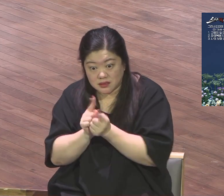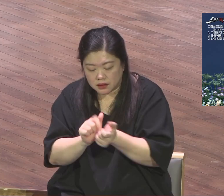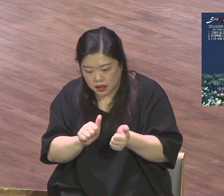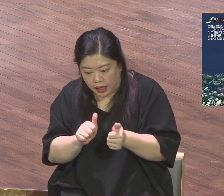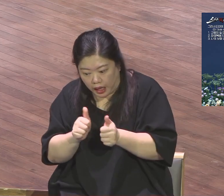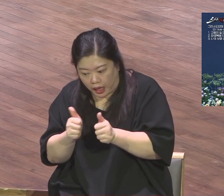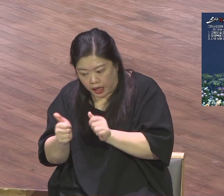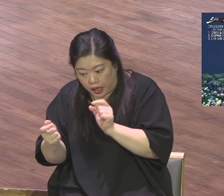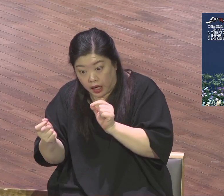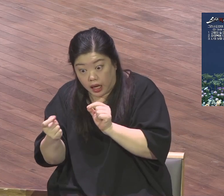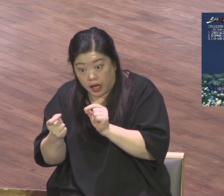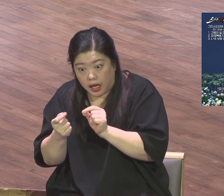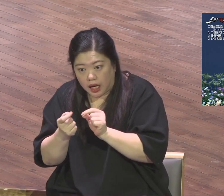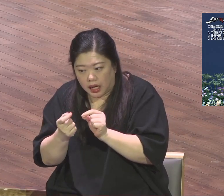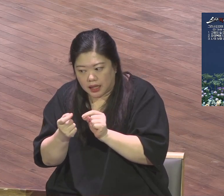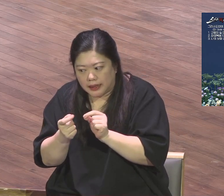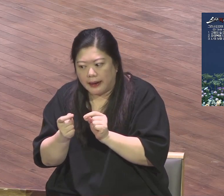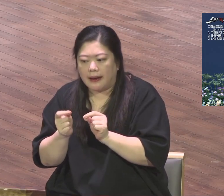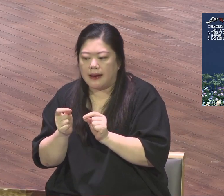아하,